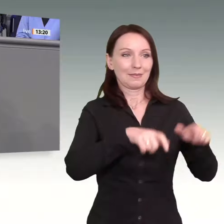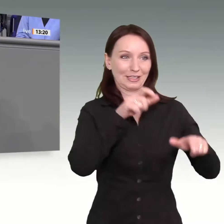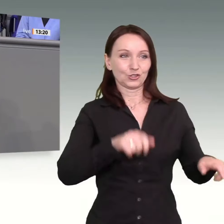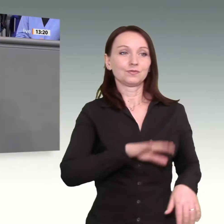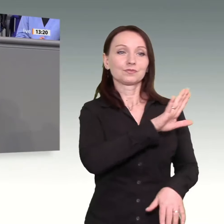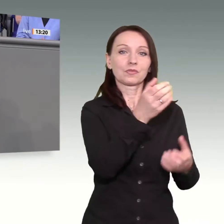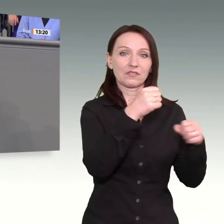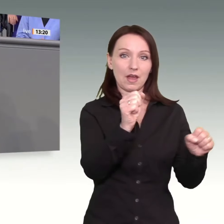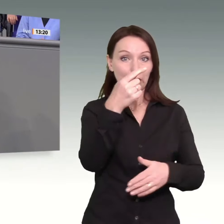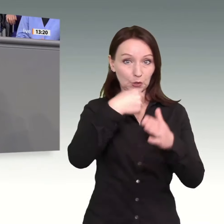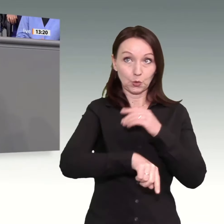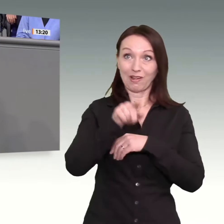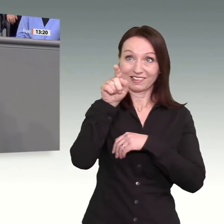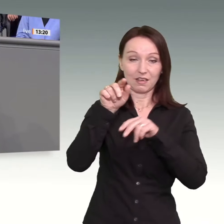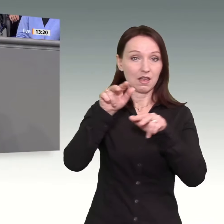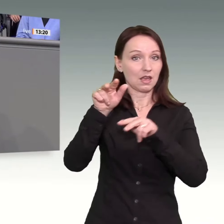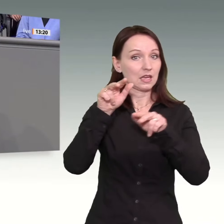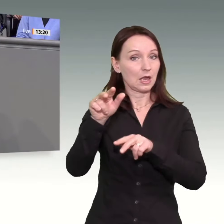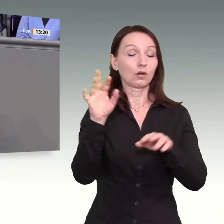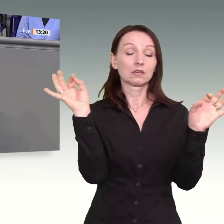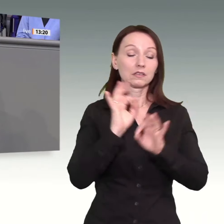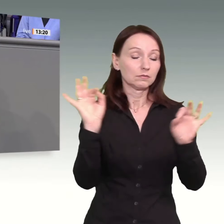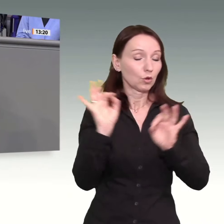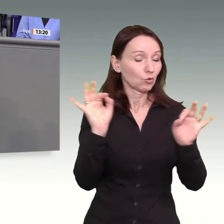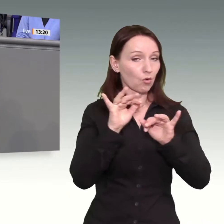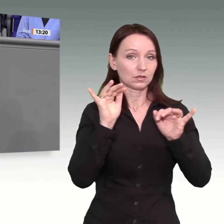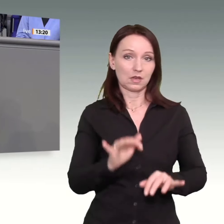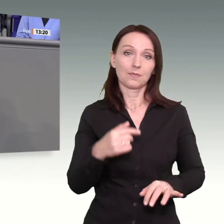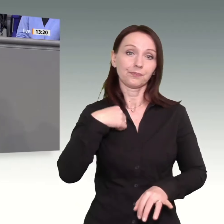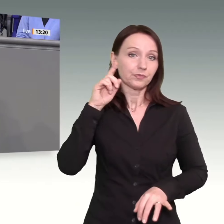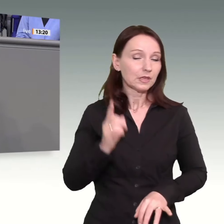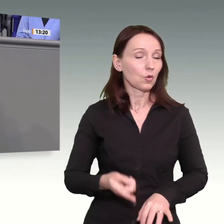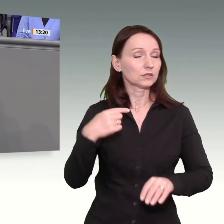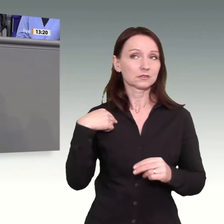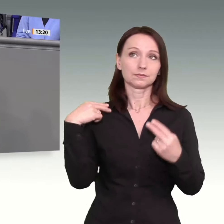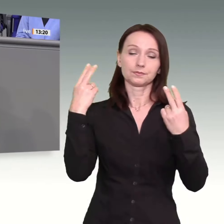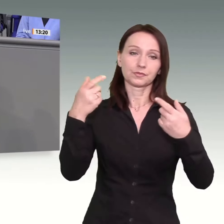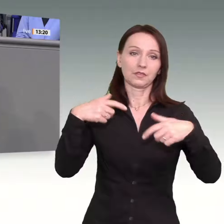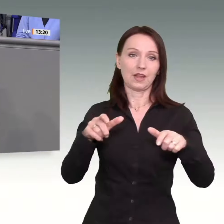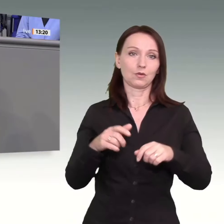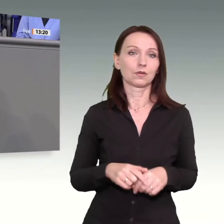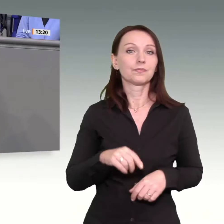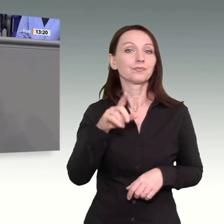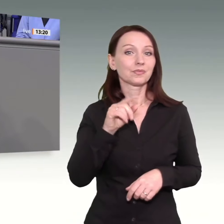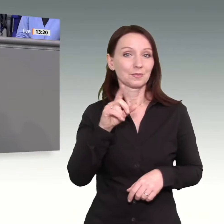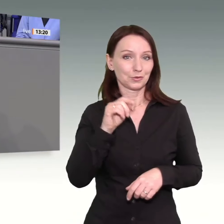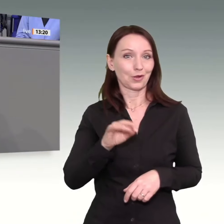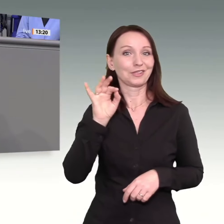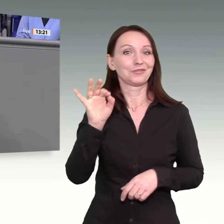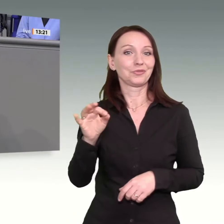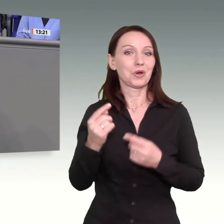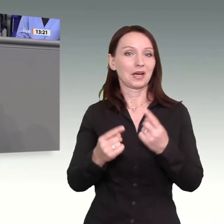bedroht. Dagegen müssen wir uns wehren. Nicht, dass der Guru der Grünen, Klaus Schwab, der Gründer des hochgelobten